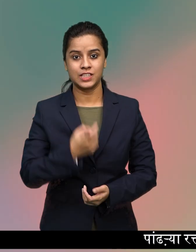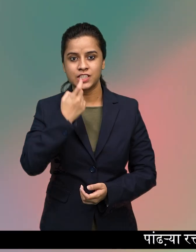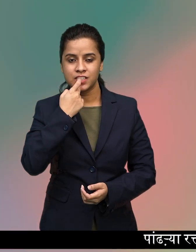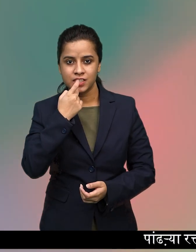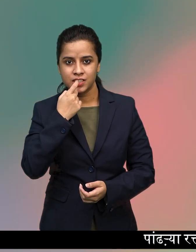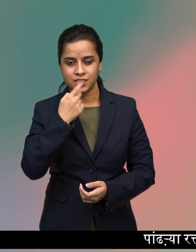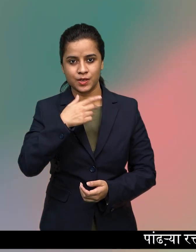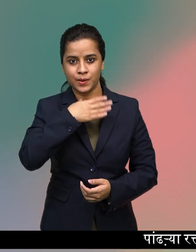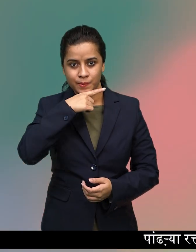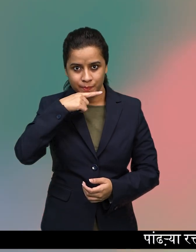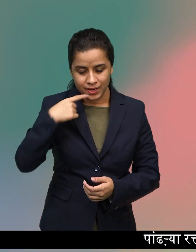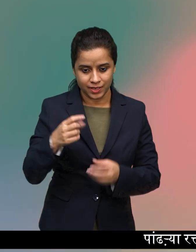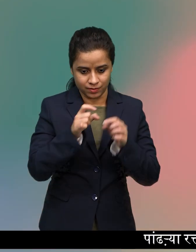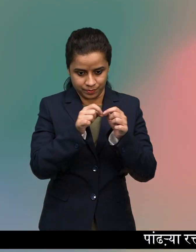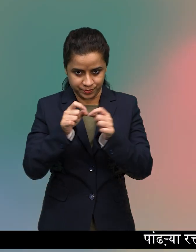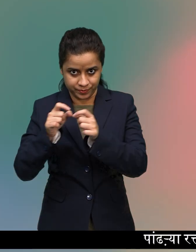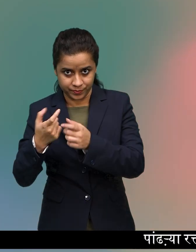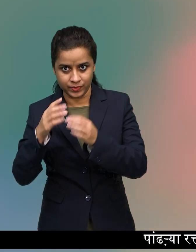पांढऱ्या पेशी WBC पांढऱ्या पेशी,